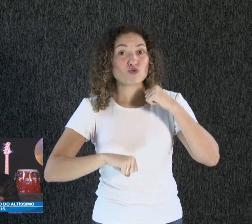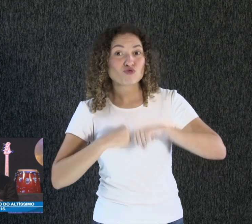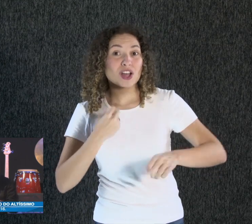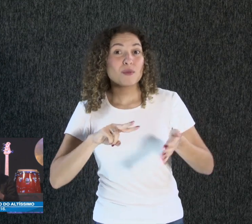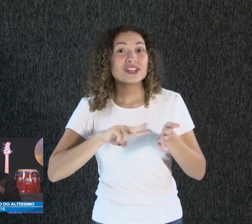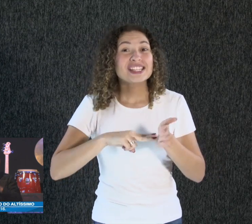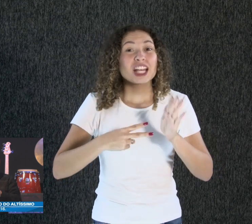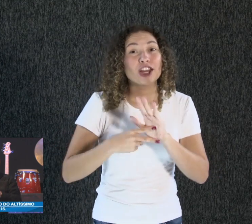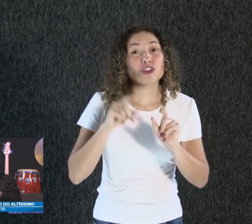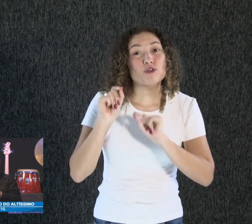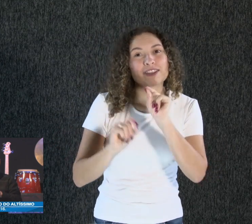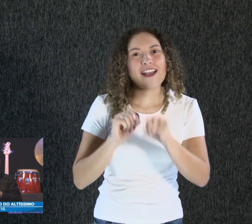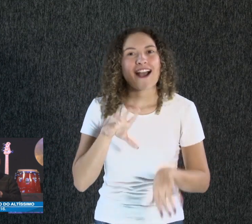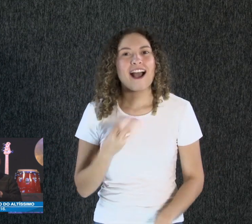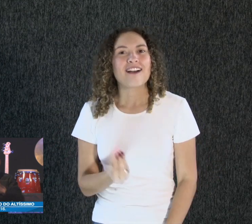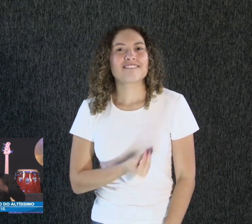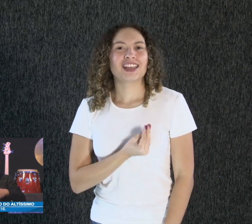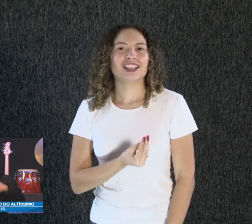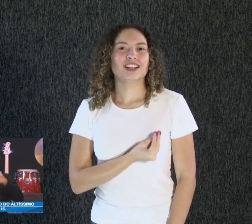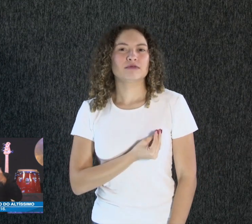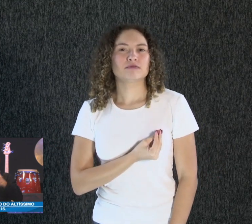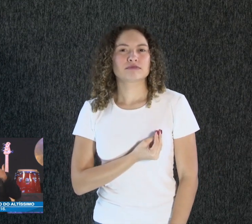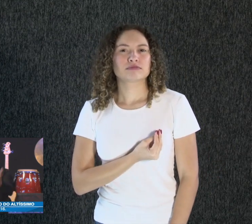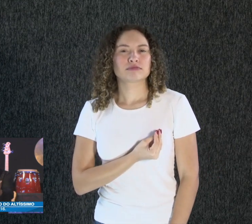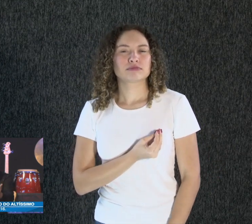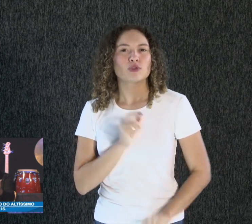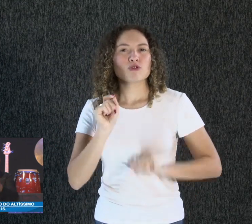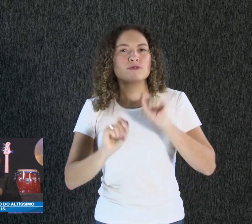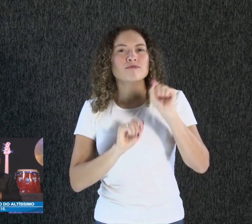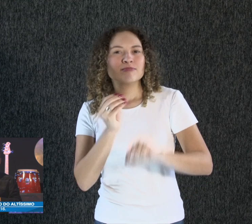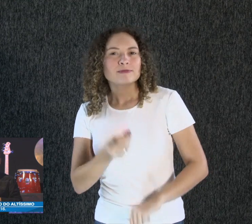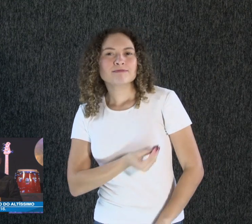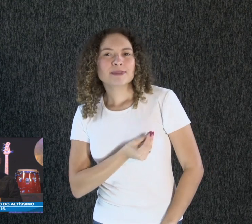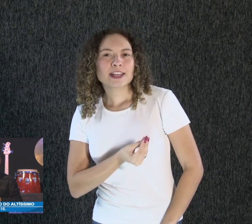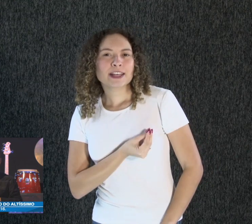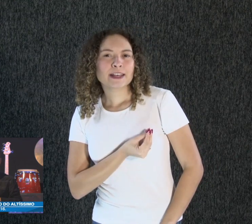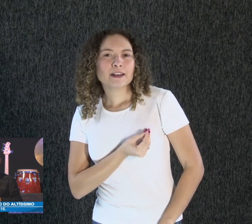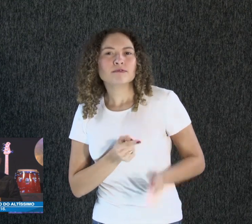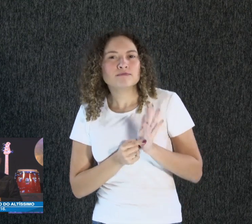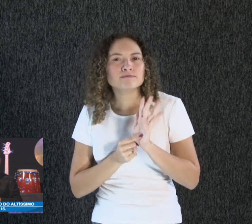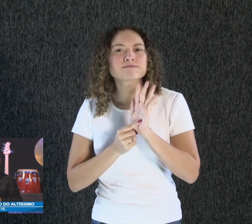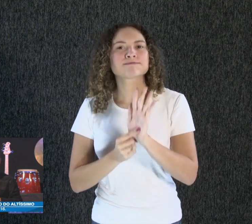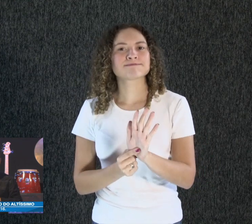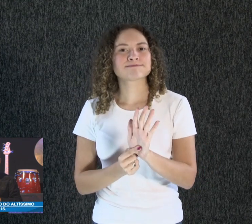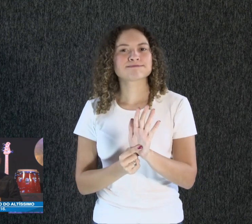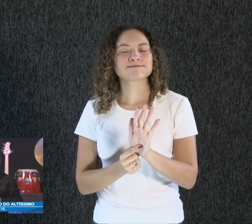a vida, o que a vida representa.